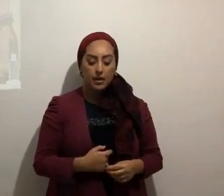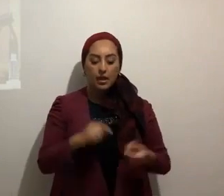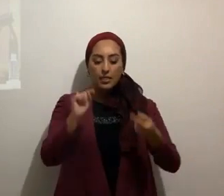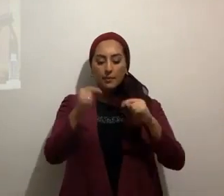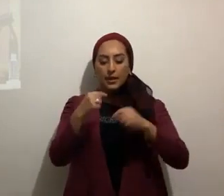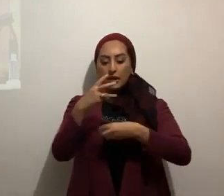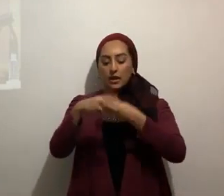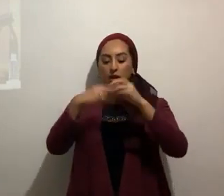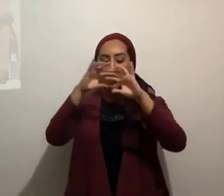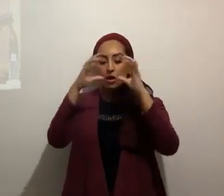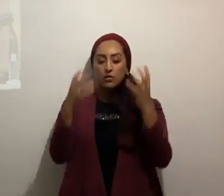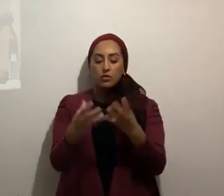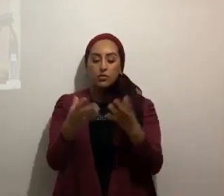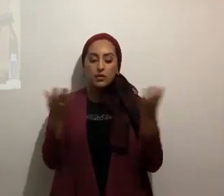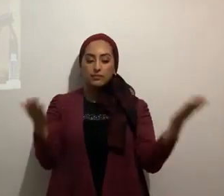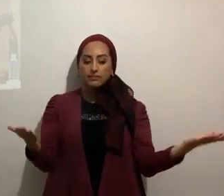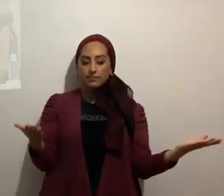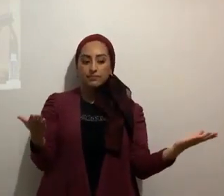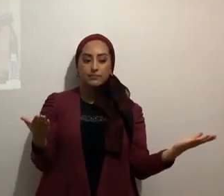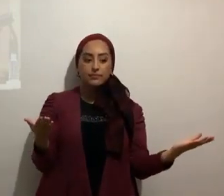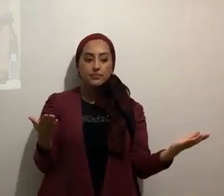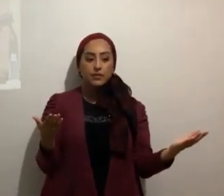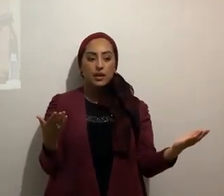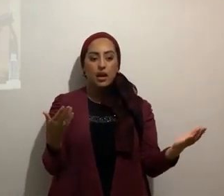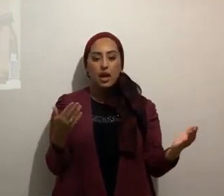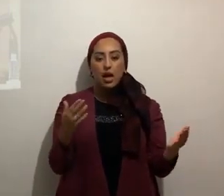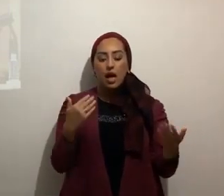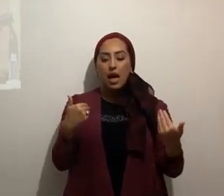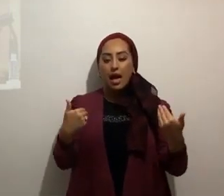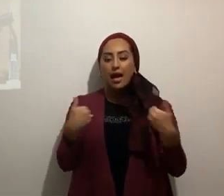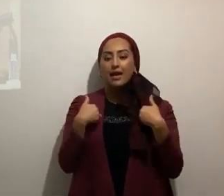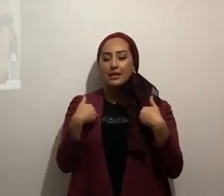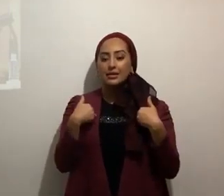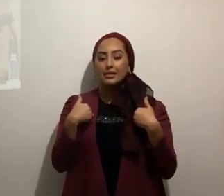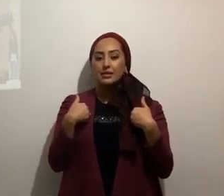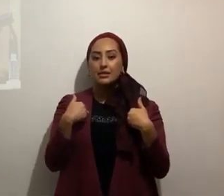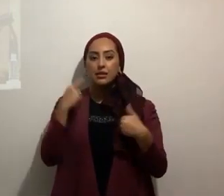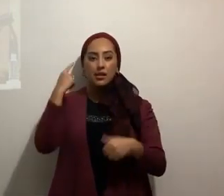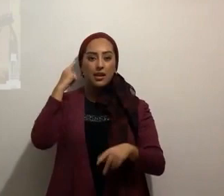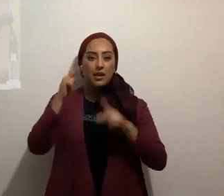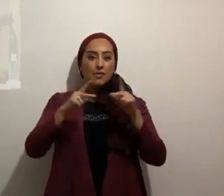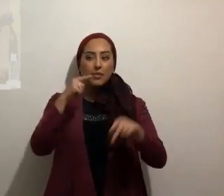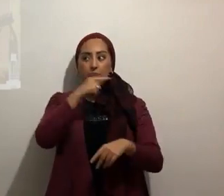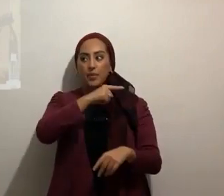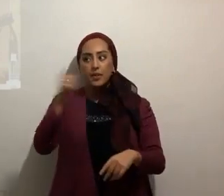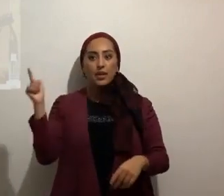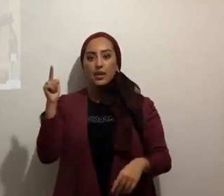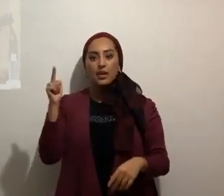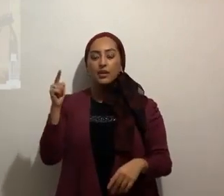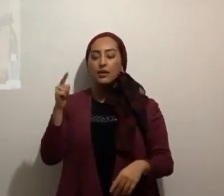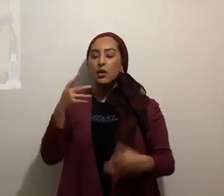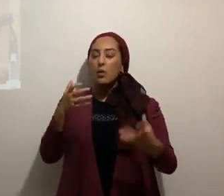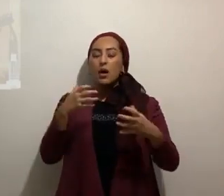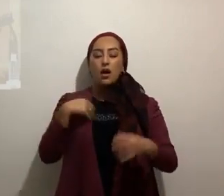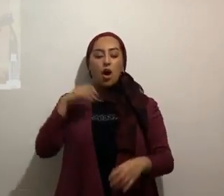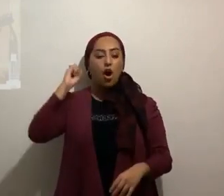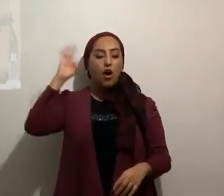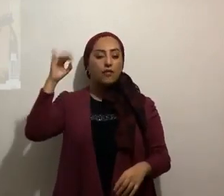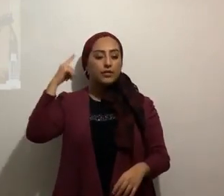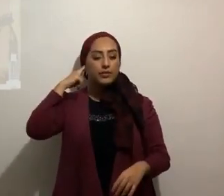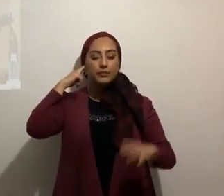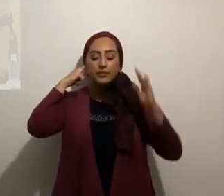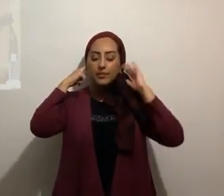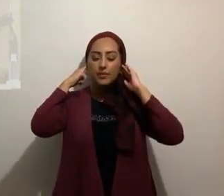del mundo, pues, ha ensordecido a la gente en su propia necesidad